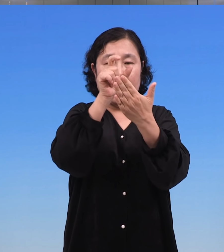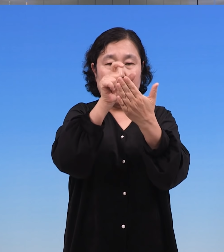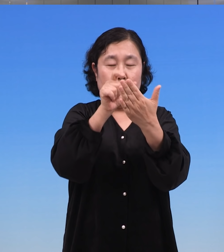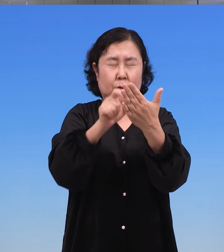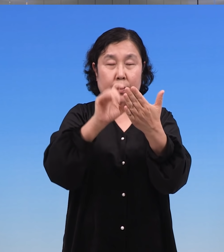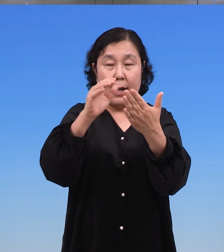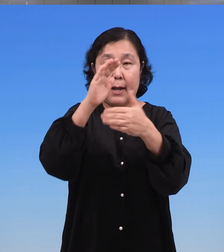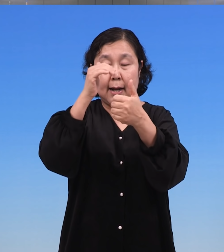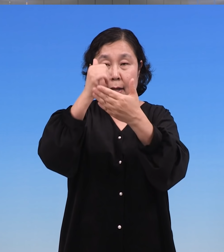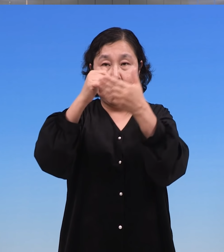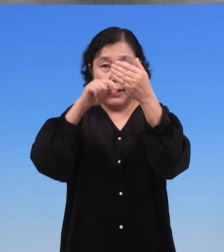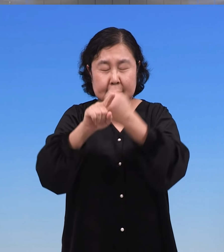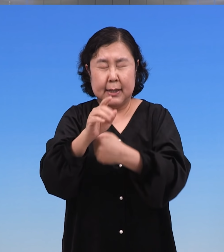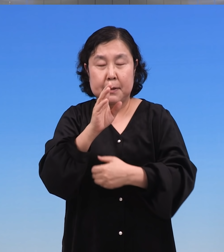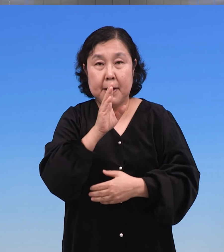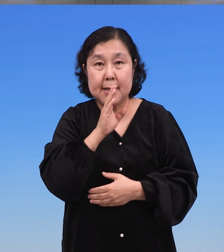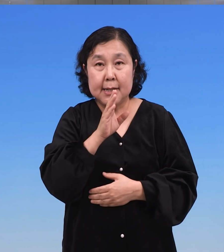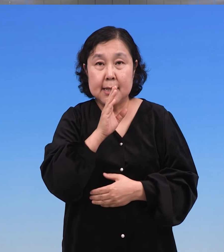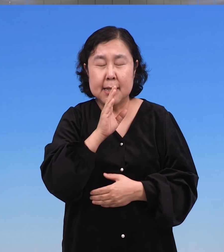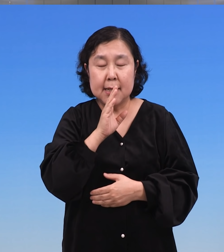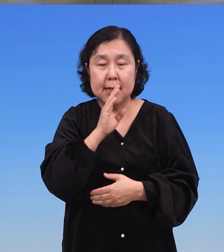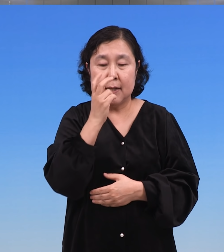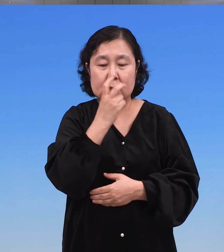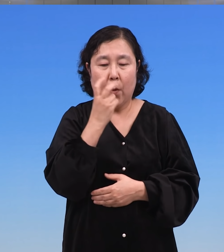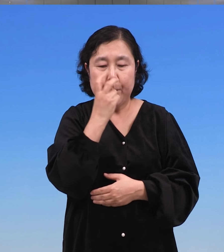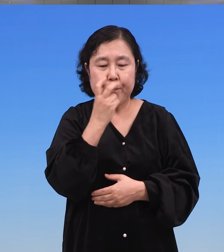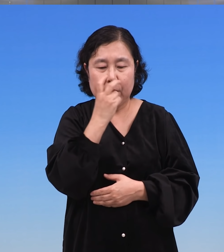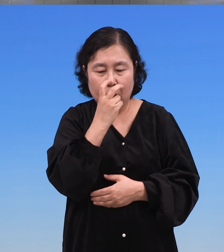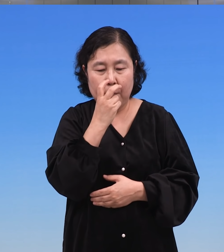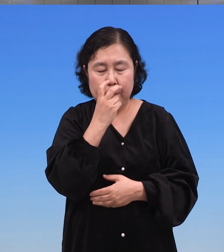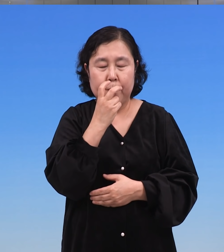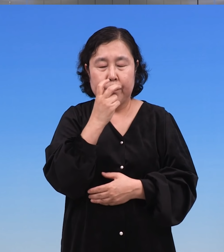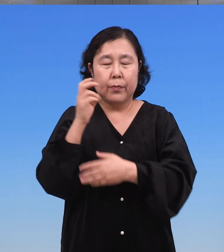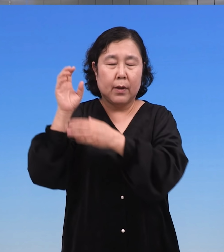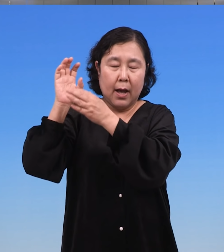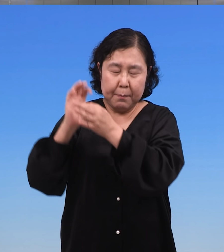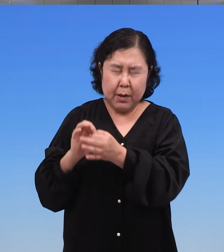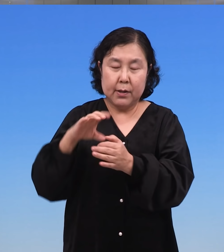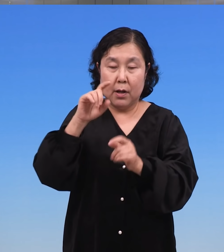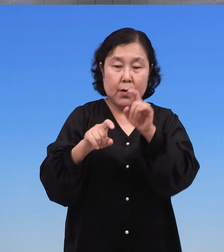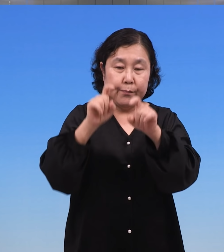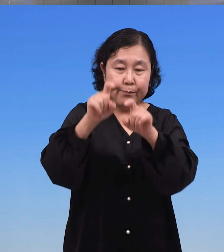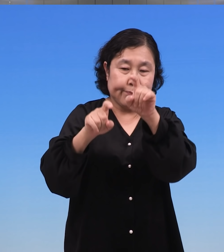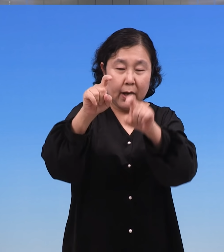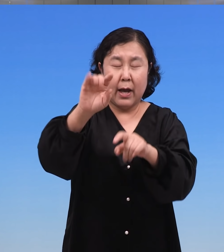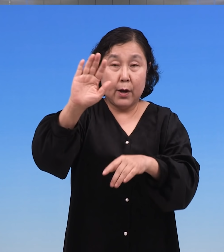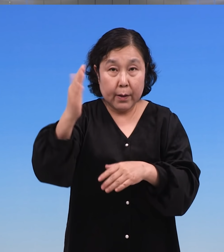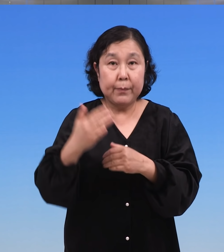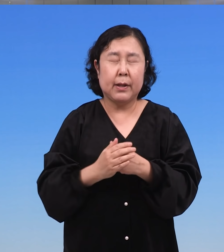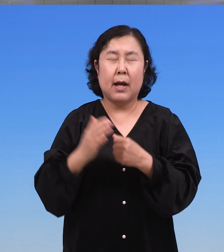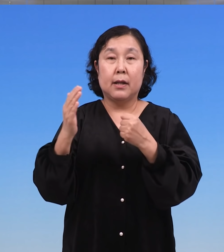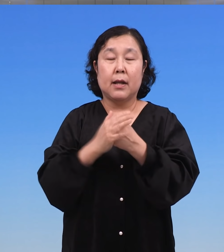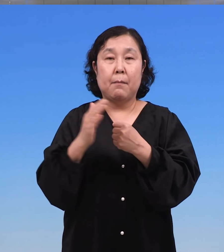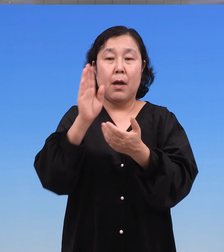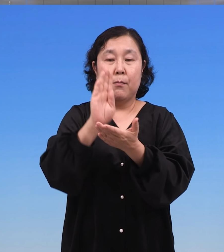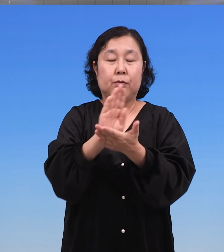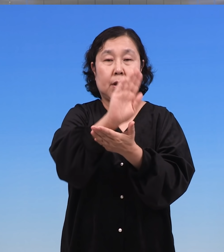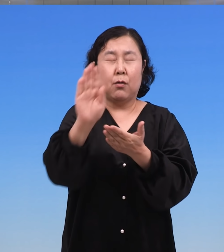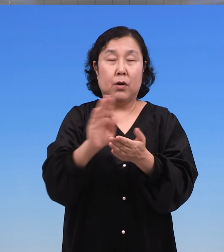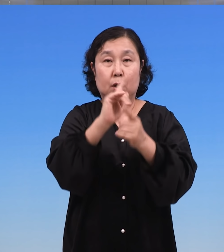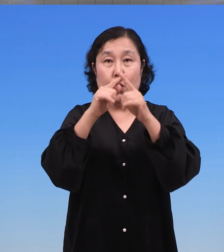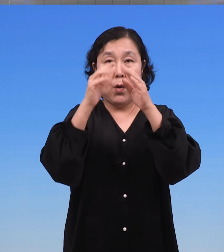뜻을 구현하는 일이 맞는지를 계속 점검하면서 가야 되는 겁니다. 그렇기 때문에 분당 우리 교회는 이제